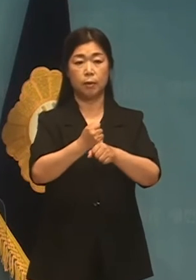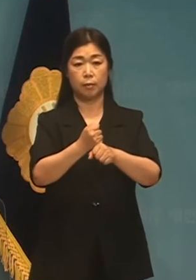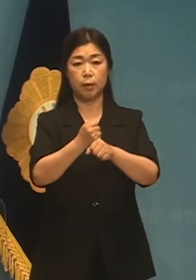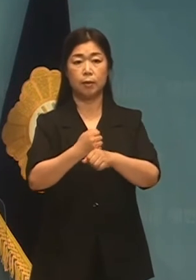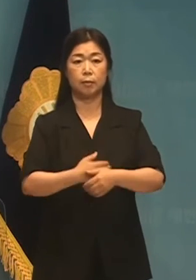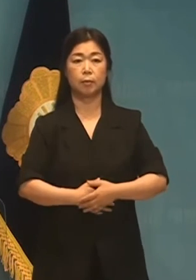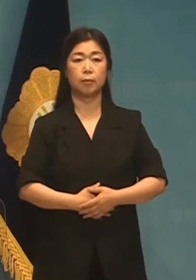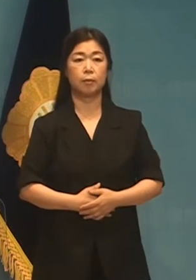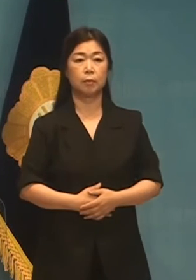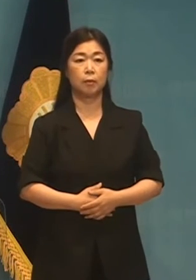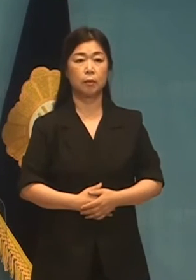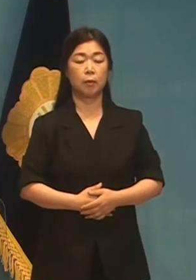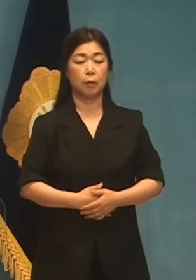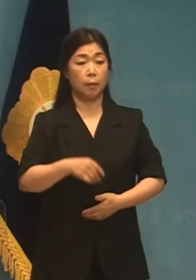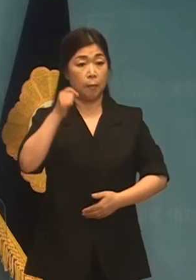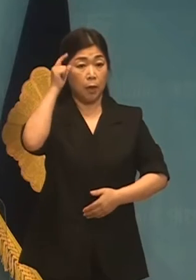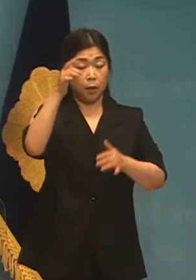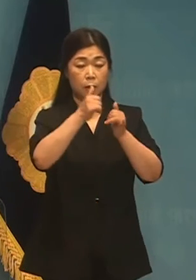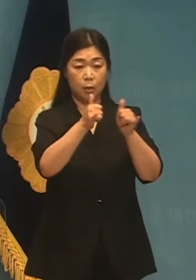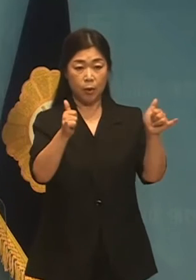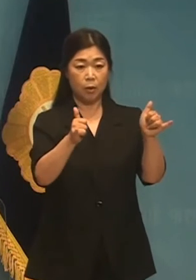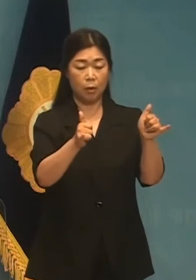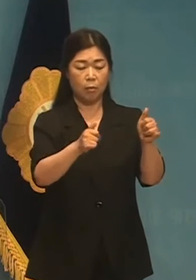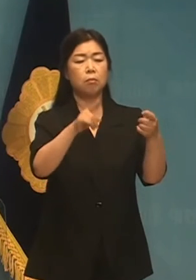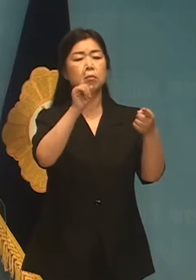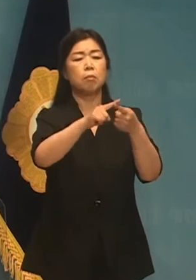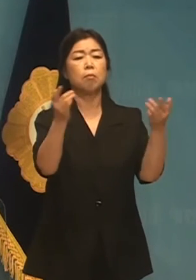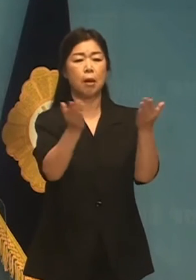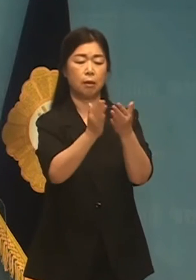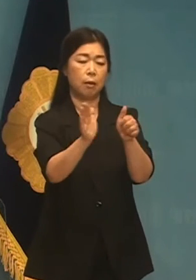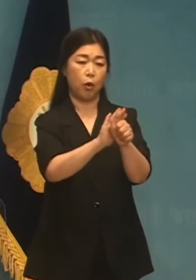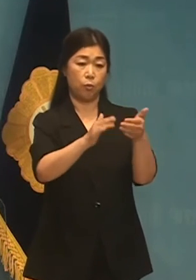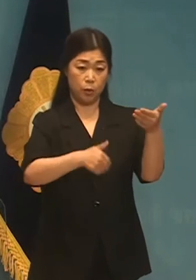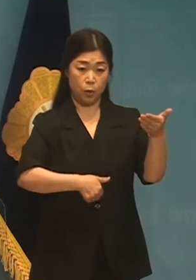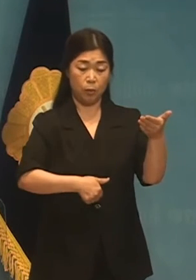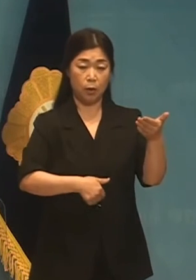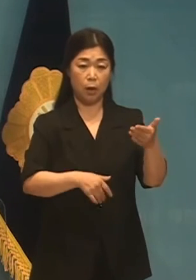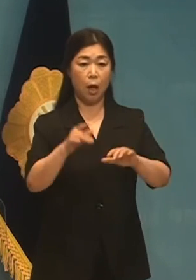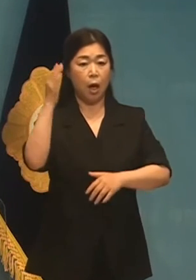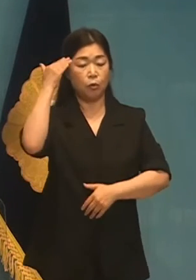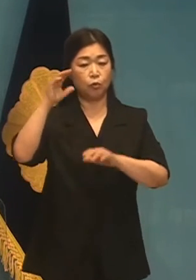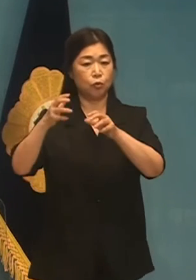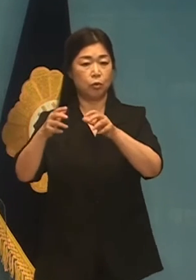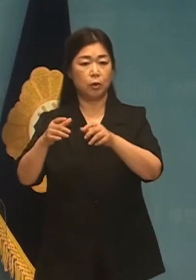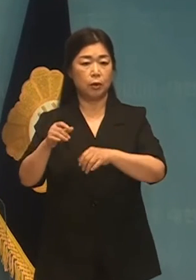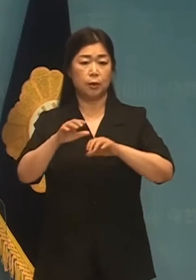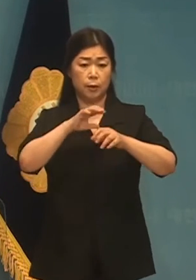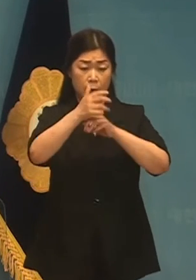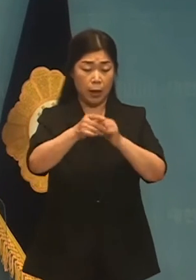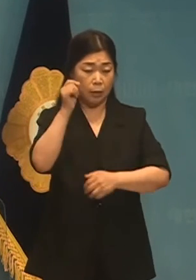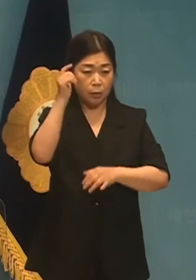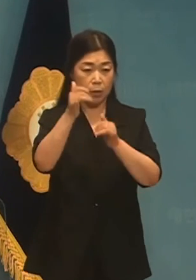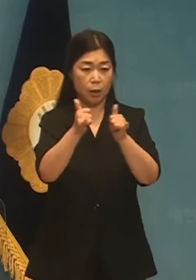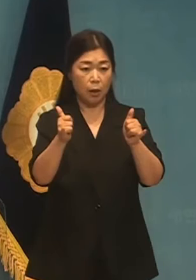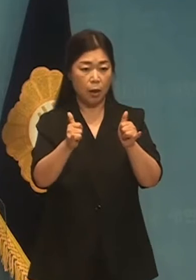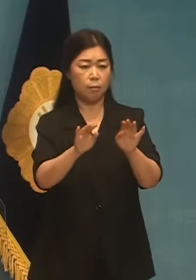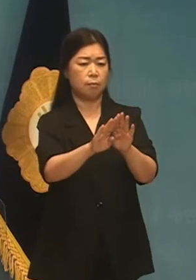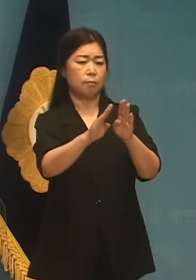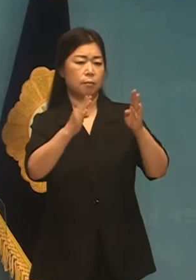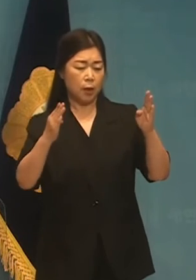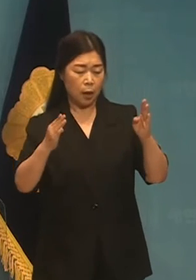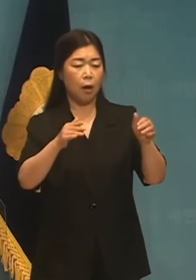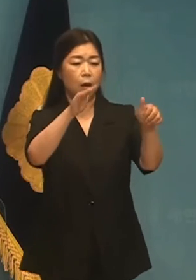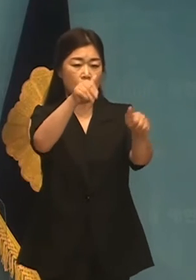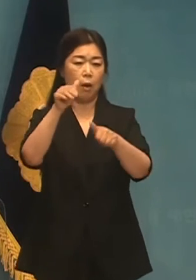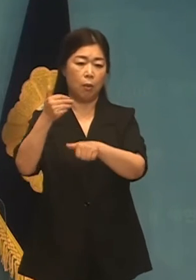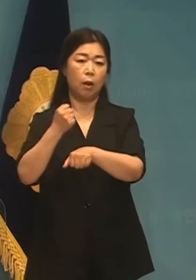구축하겠습니다. 탁월한 인재에게는 탁월한 대우가 필요합니다. 대한민국은 세계 인재에게 활짝 열린